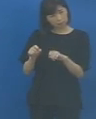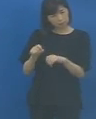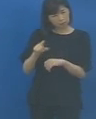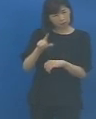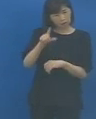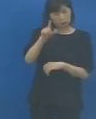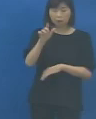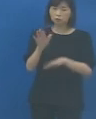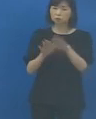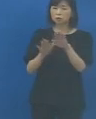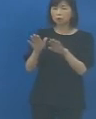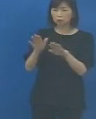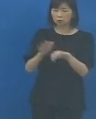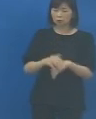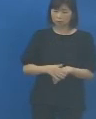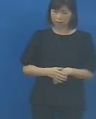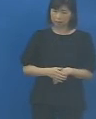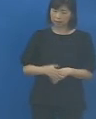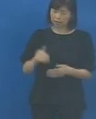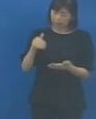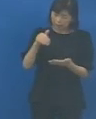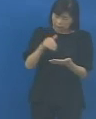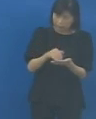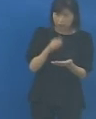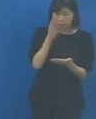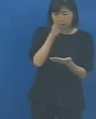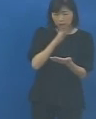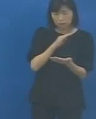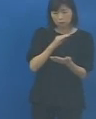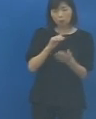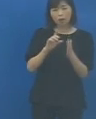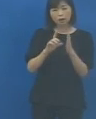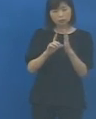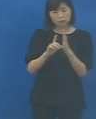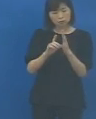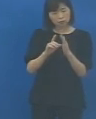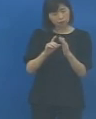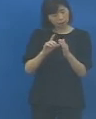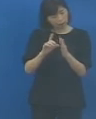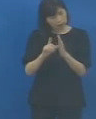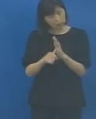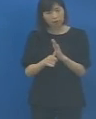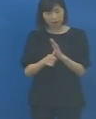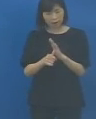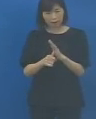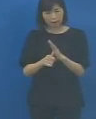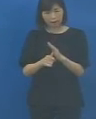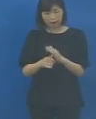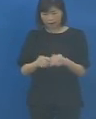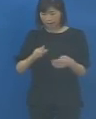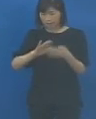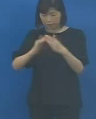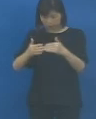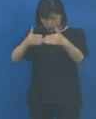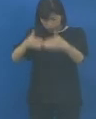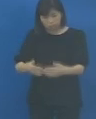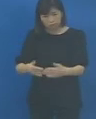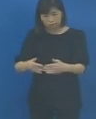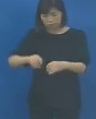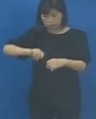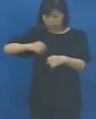で、最悪の場合にはかなり強いロックダウン的手法、経済社会にインパクトを与える手法す